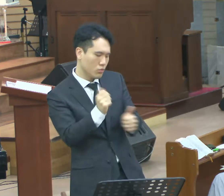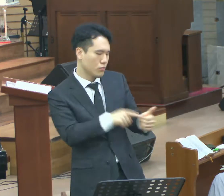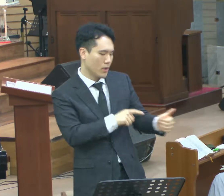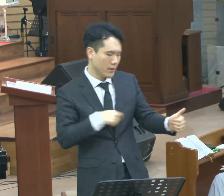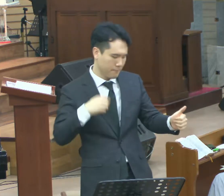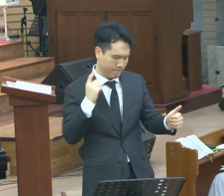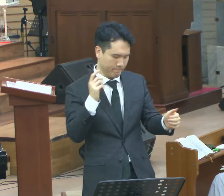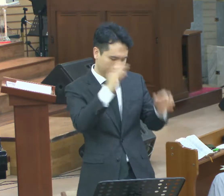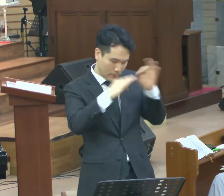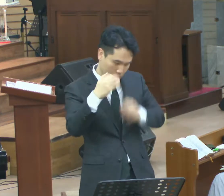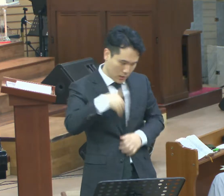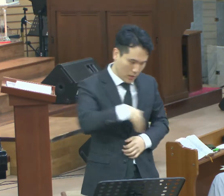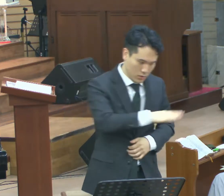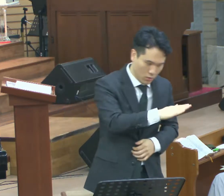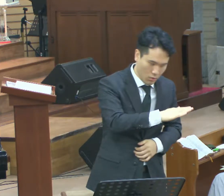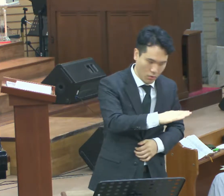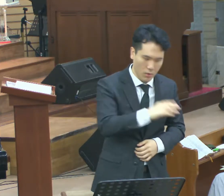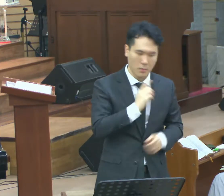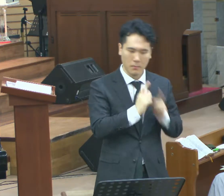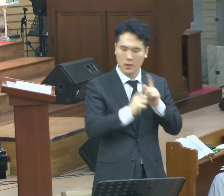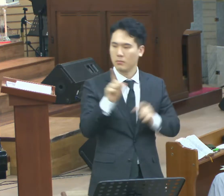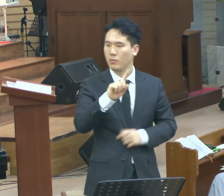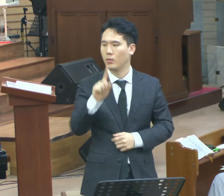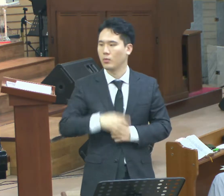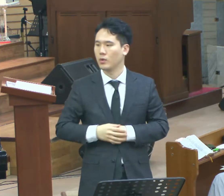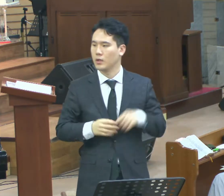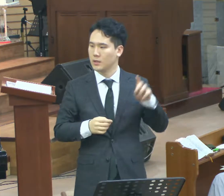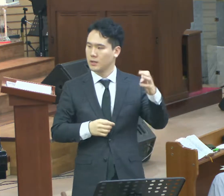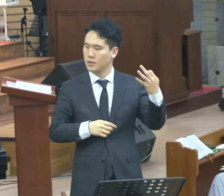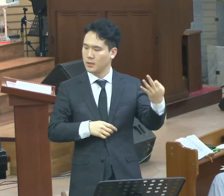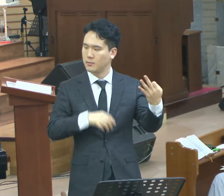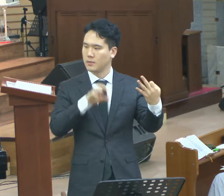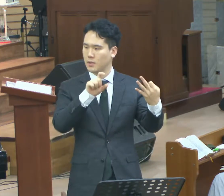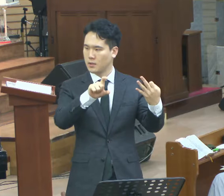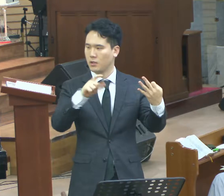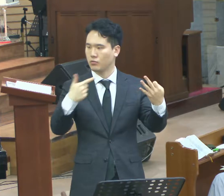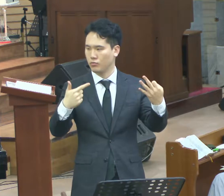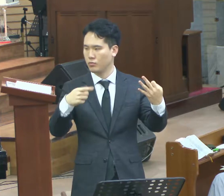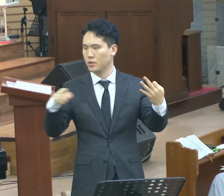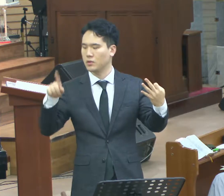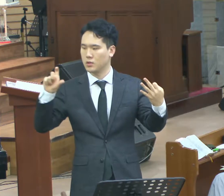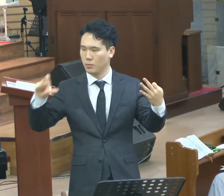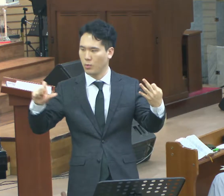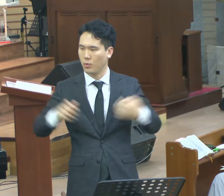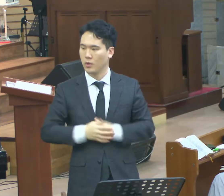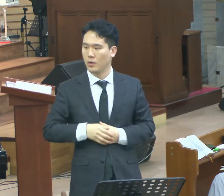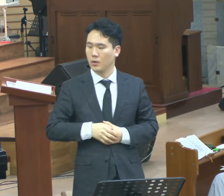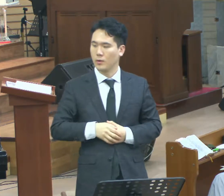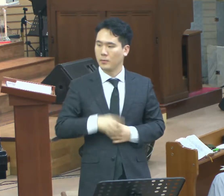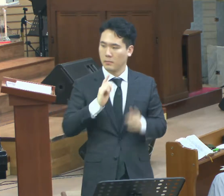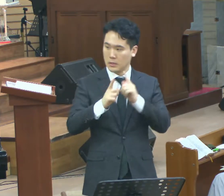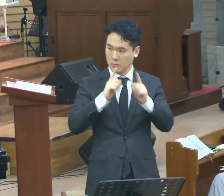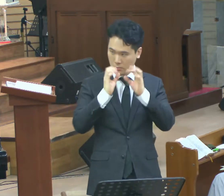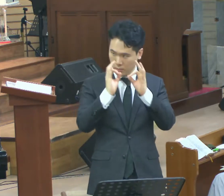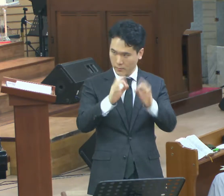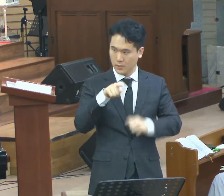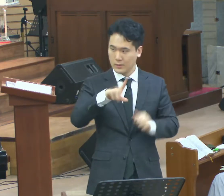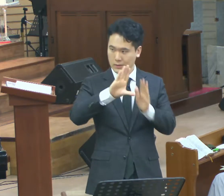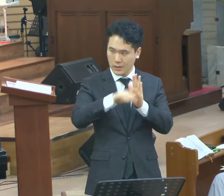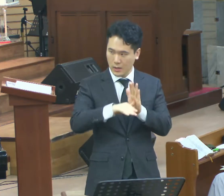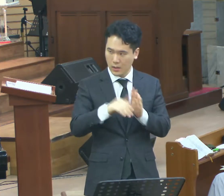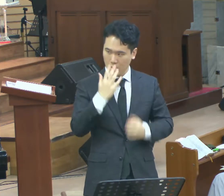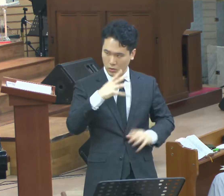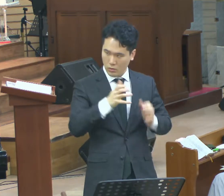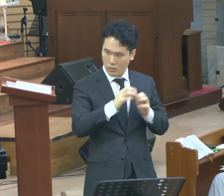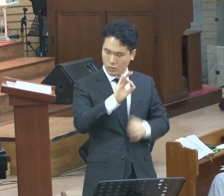과정이 앞장 14장 6절부터 15절이에요. 자, 6절을 보면 그때에 유다 자손이 길갈에